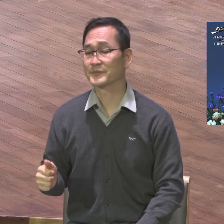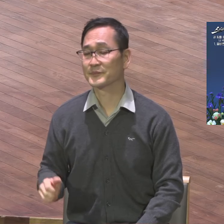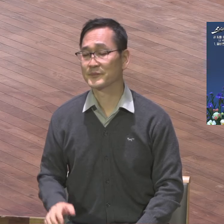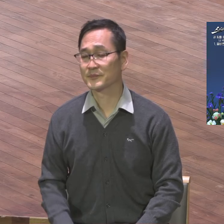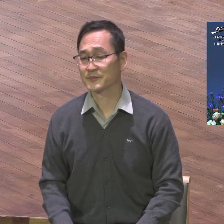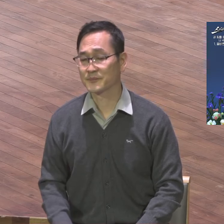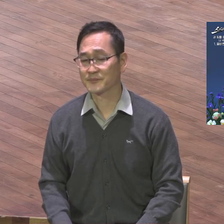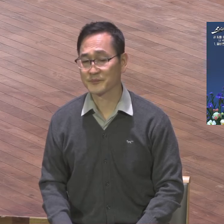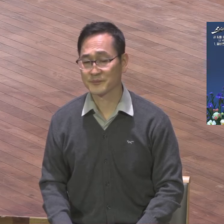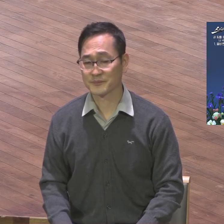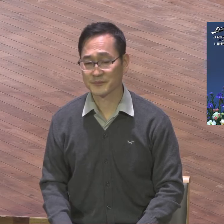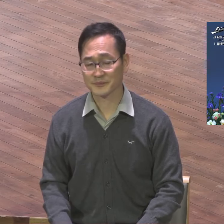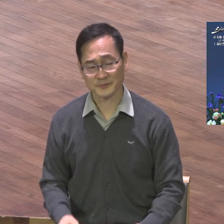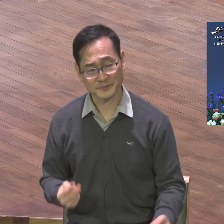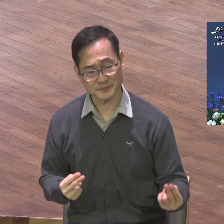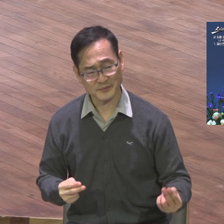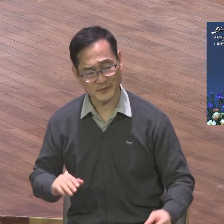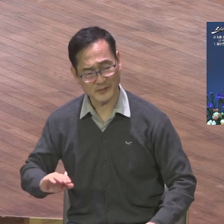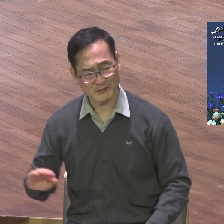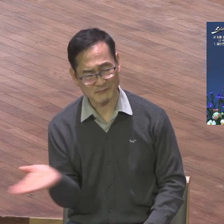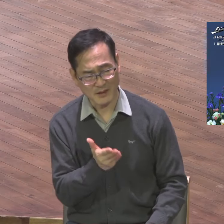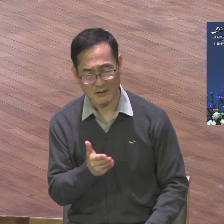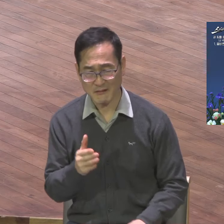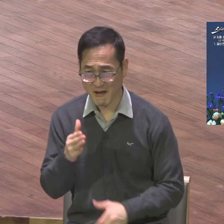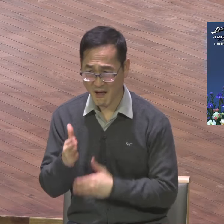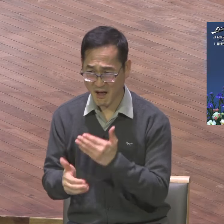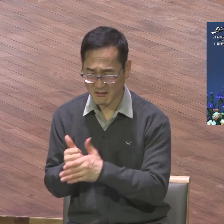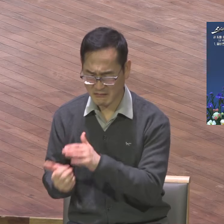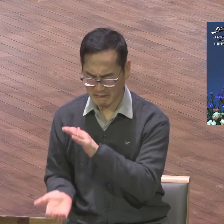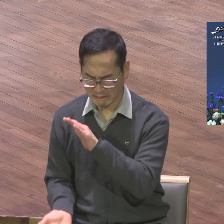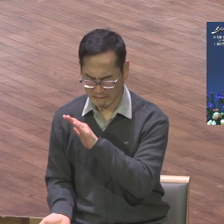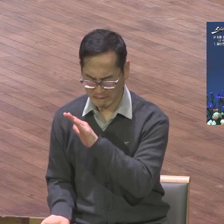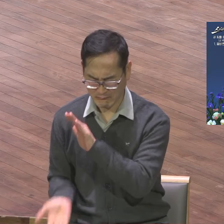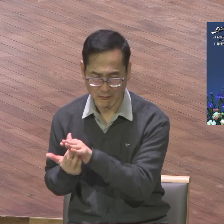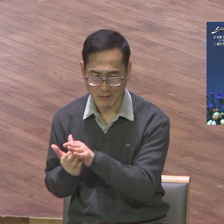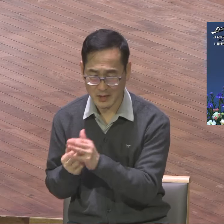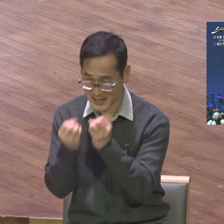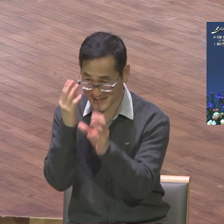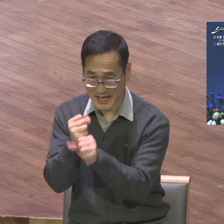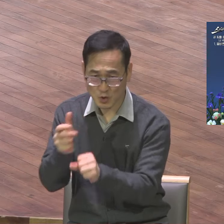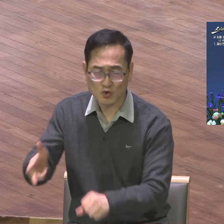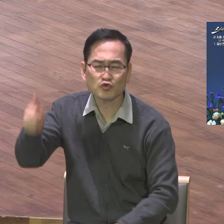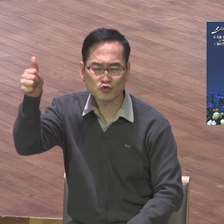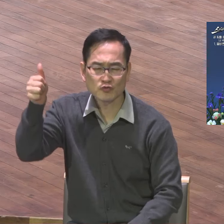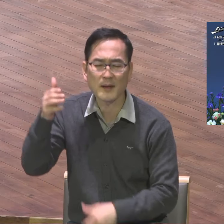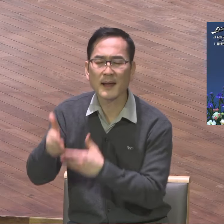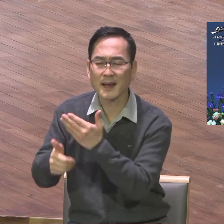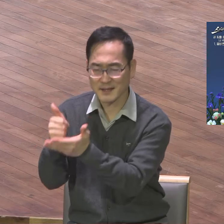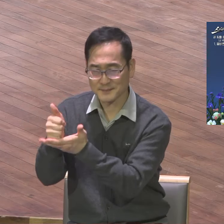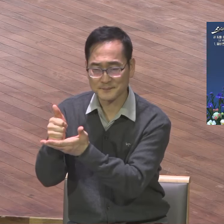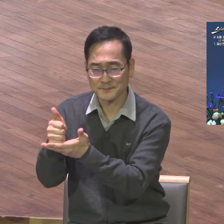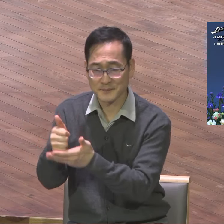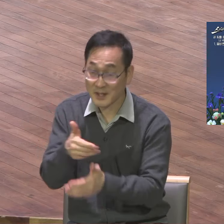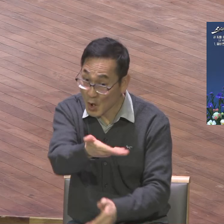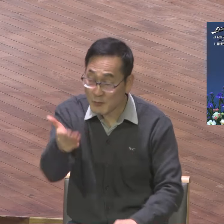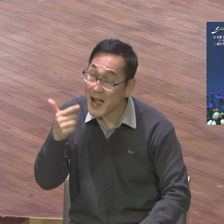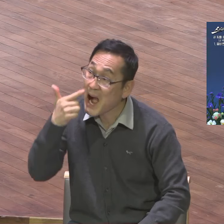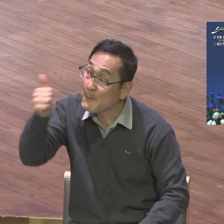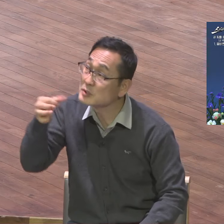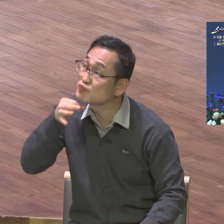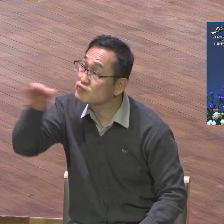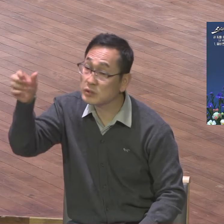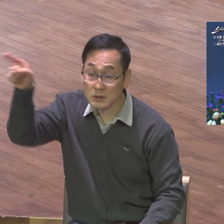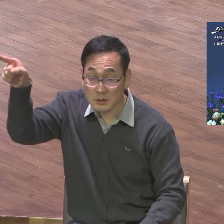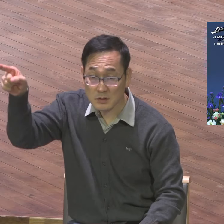없는 영원하신 창조주 하나님이시다. 여러분이 부르는 아버지 하나님이